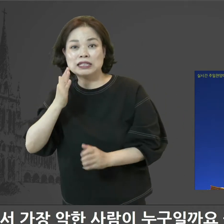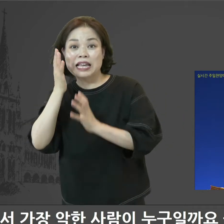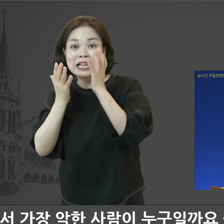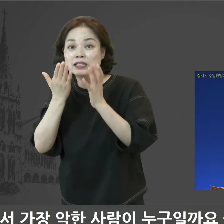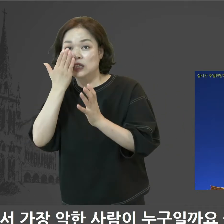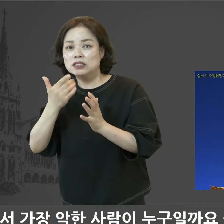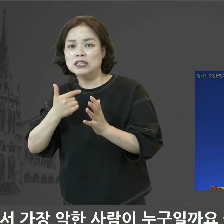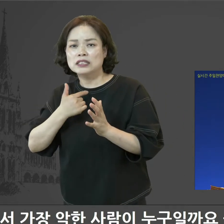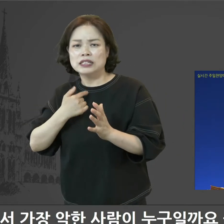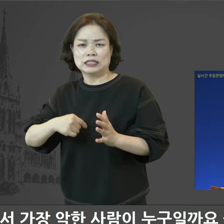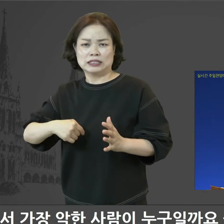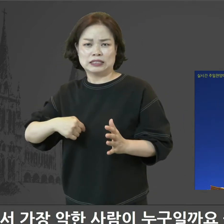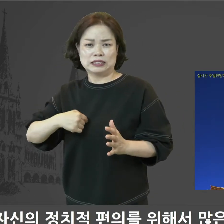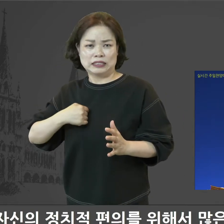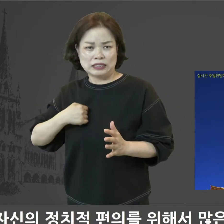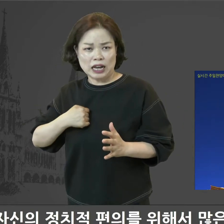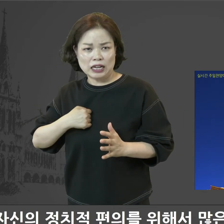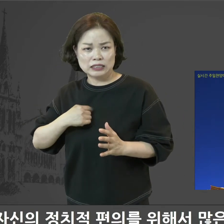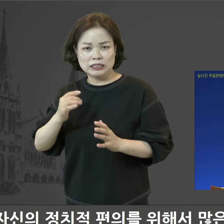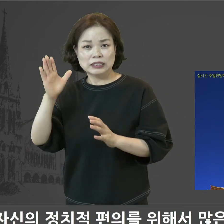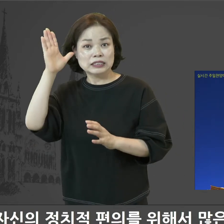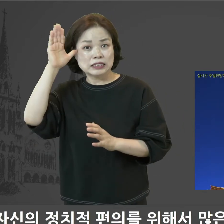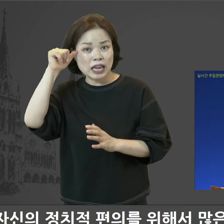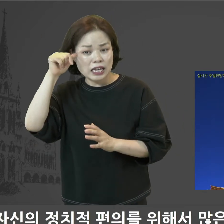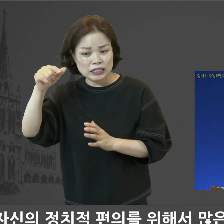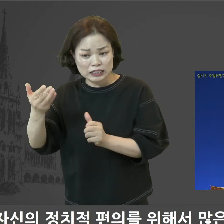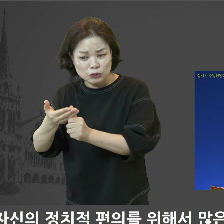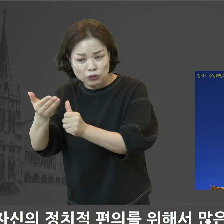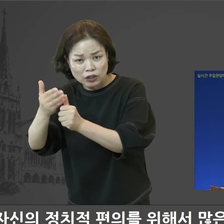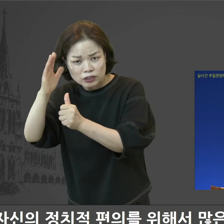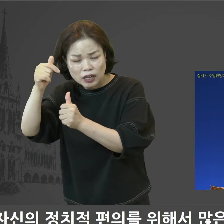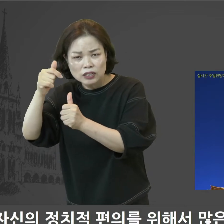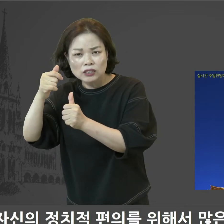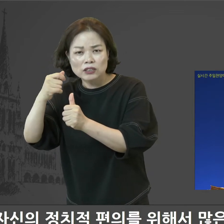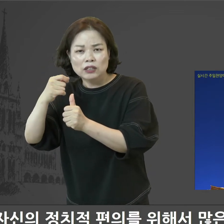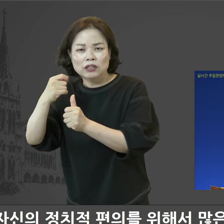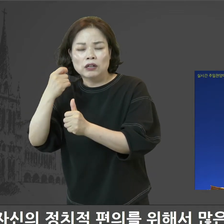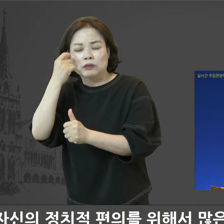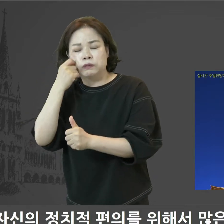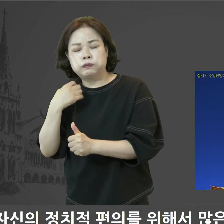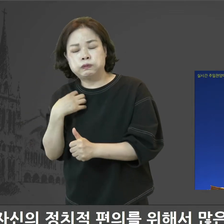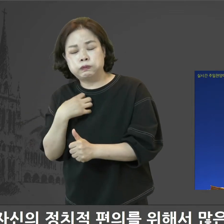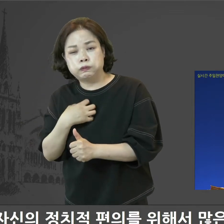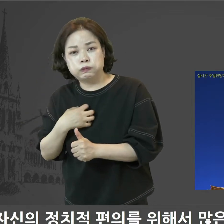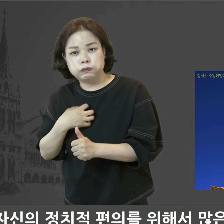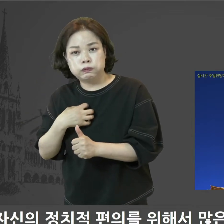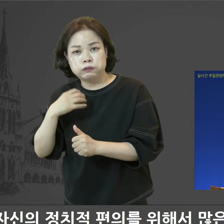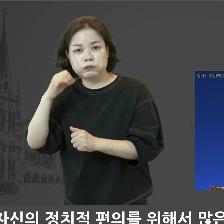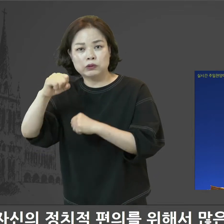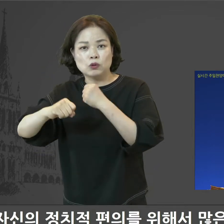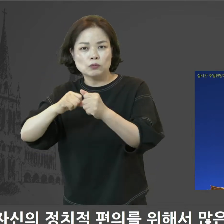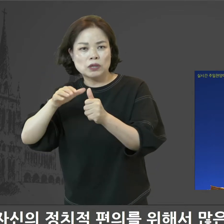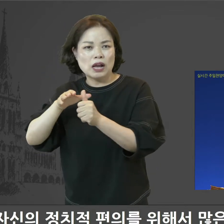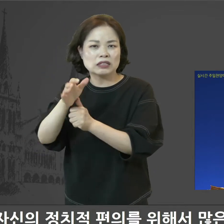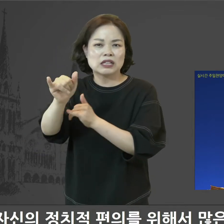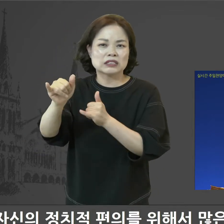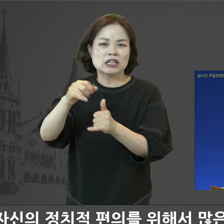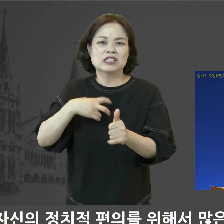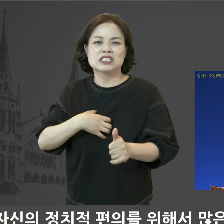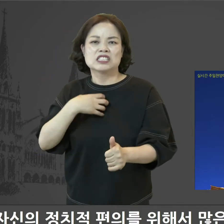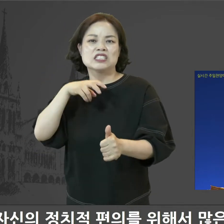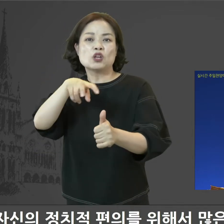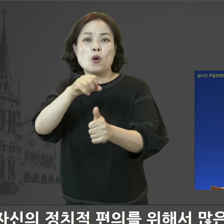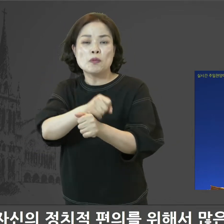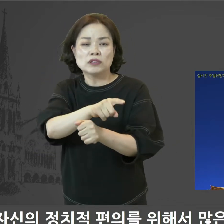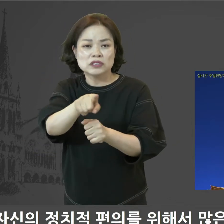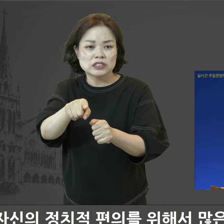그는 자신의 반려견이 죽었을 때 깊은 슬픔에 잠겼을 정도로 동물 학대 혐오자였다고 합니다.